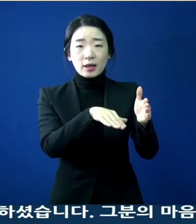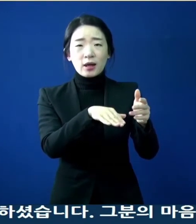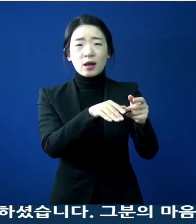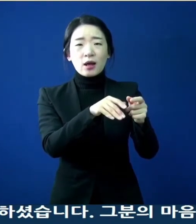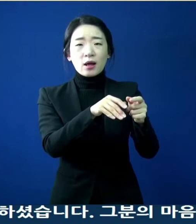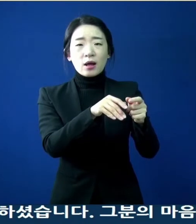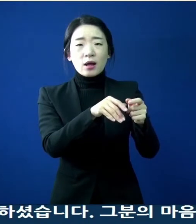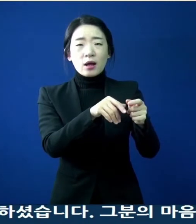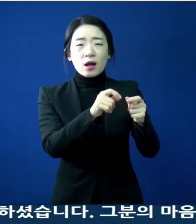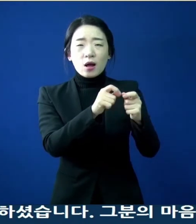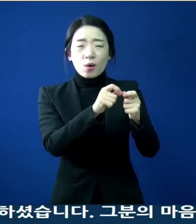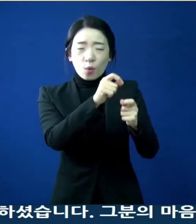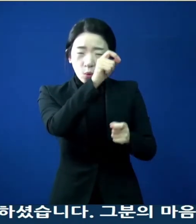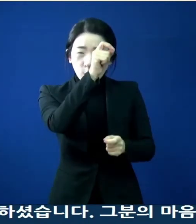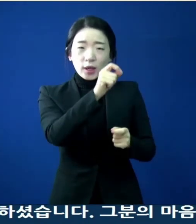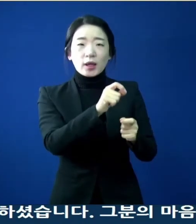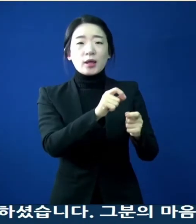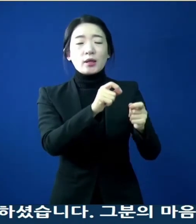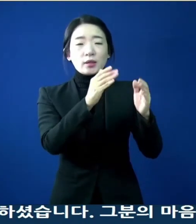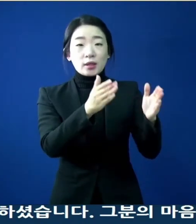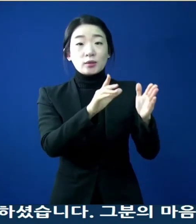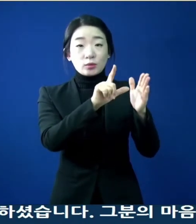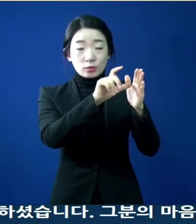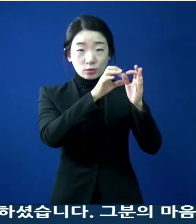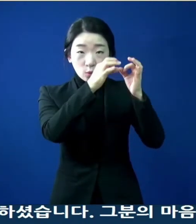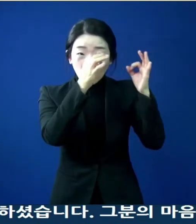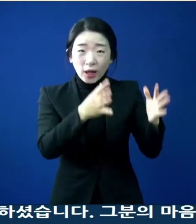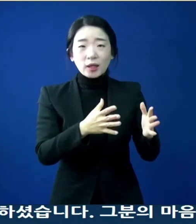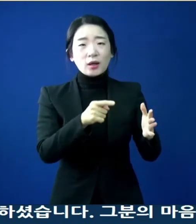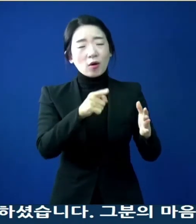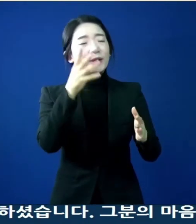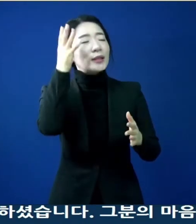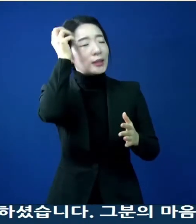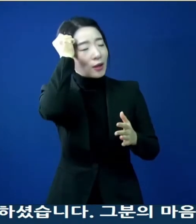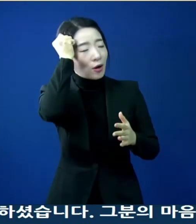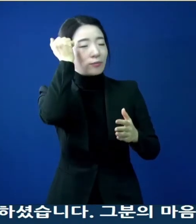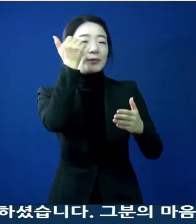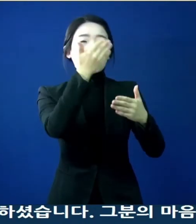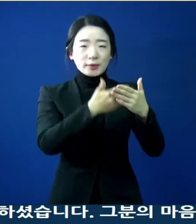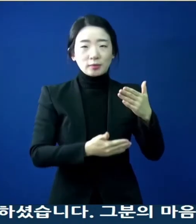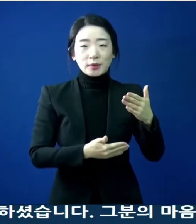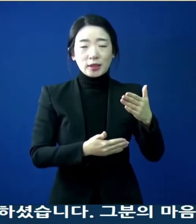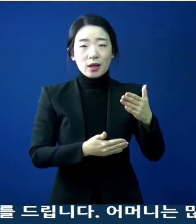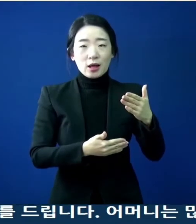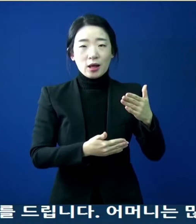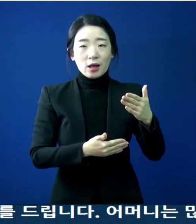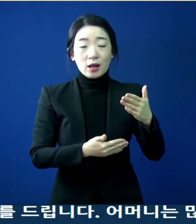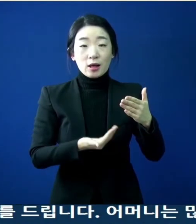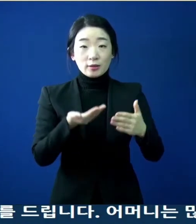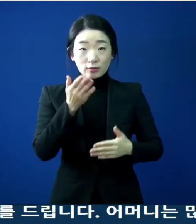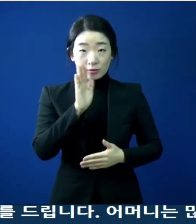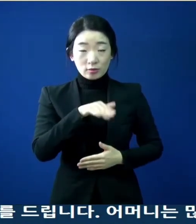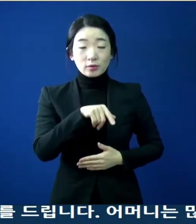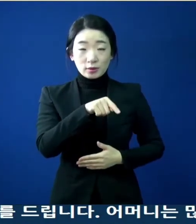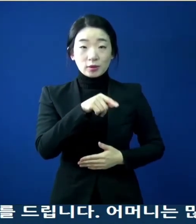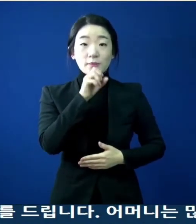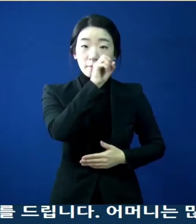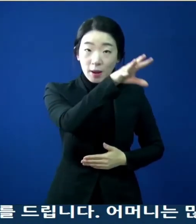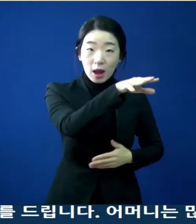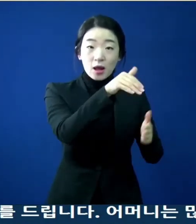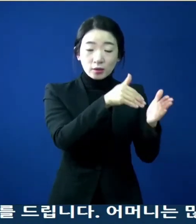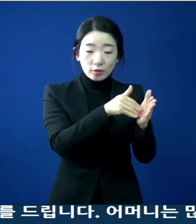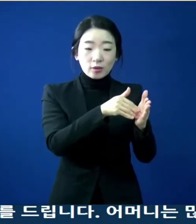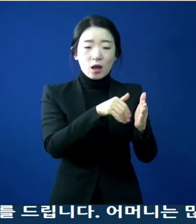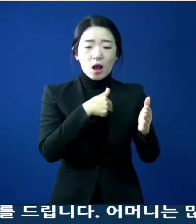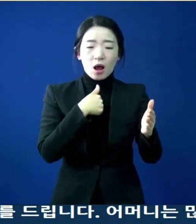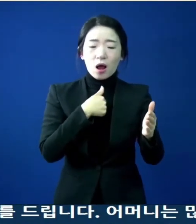마음에 남습니다. 그랬더니 제 말씀에 더 깊게 동의를 하시는 거예요.